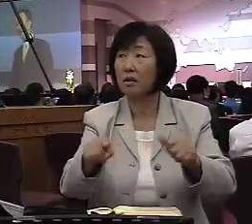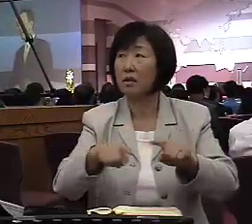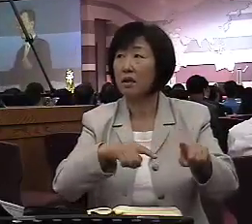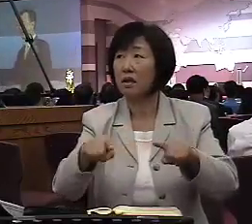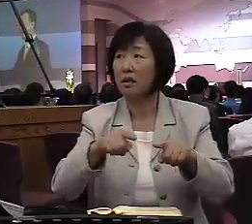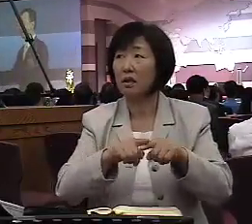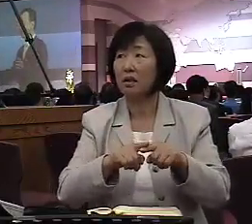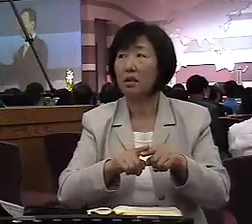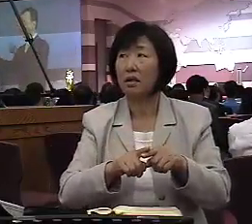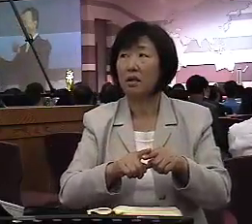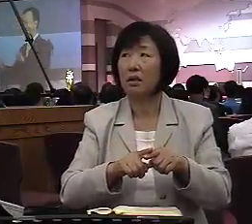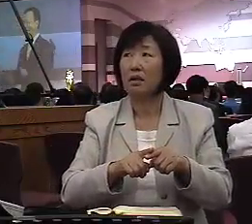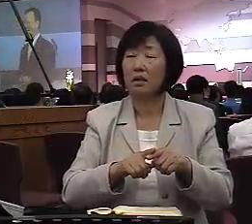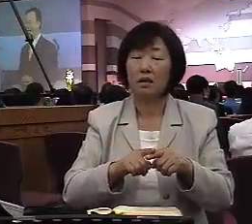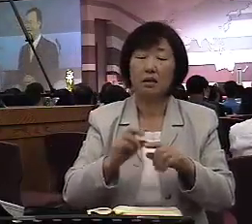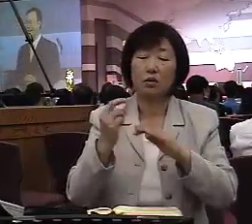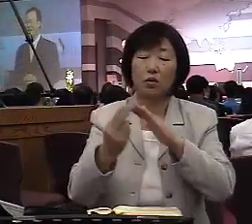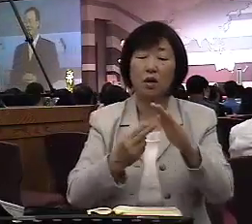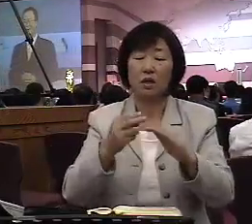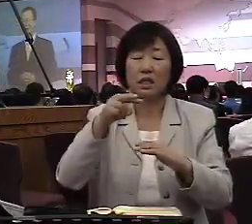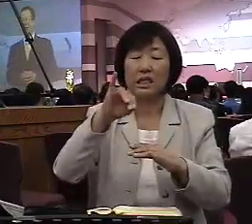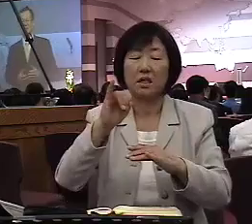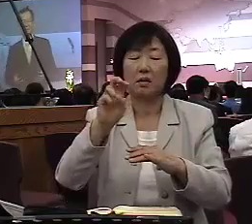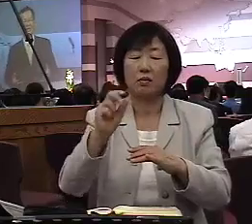시몬아, 네가 이 사람들보다 나를 사랑하니?